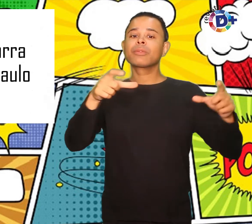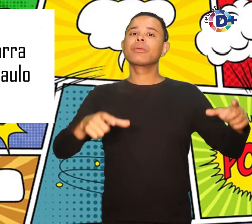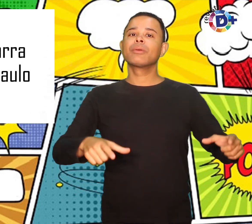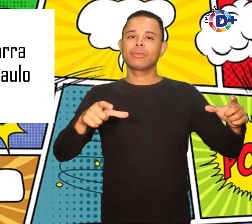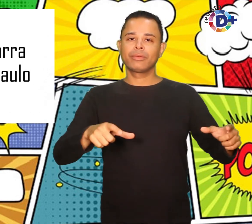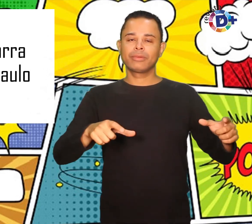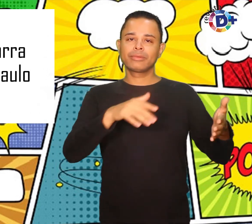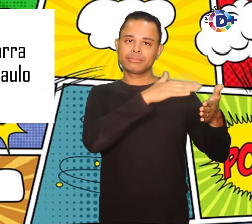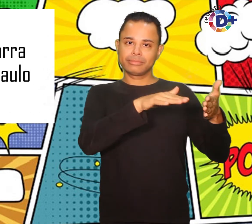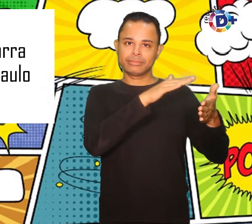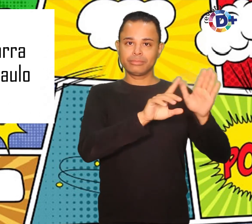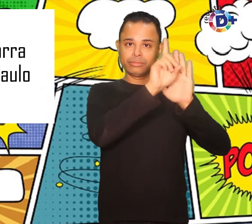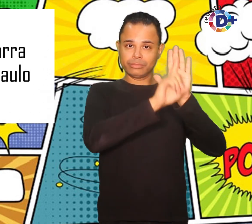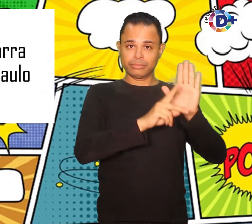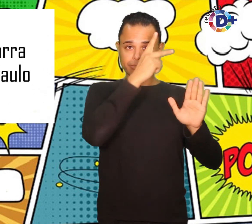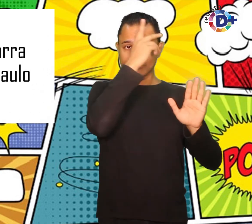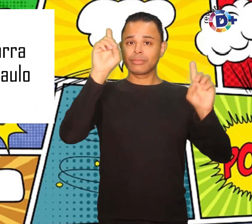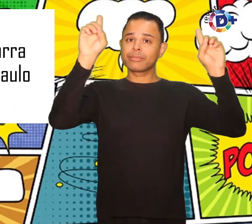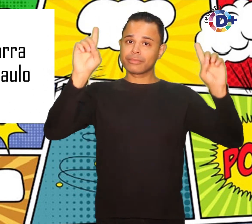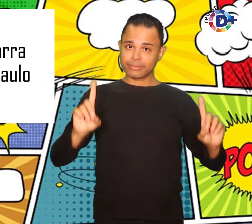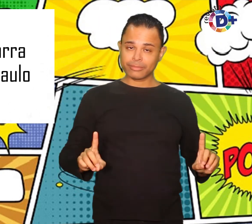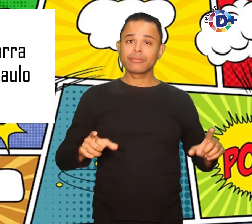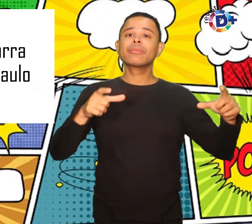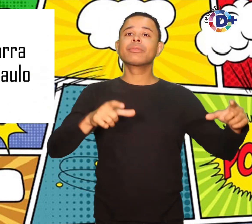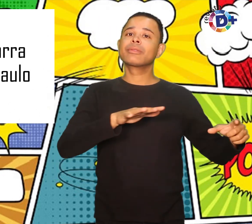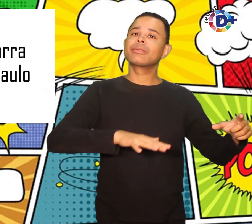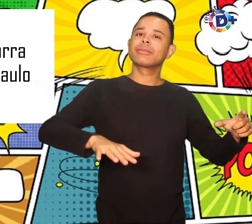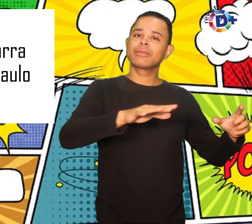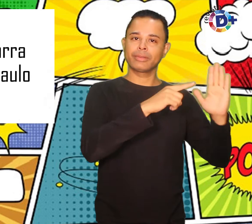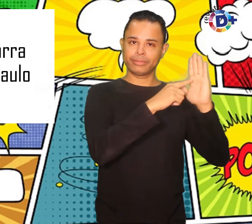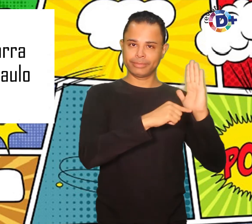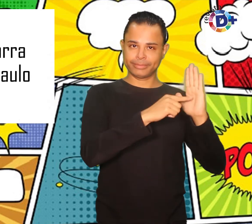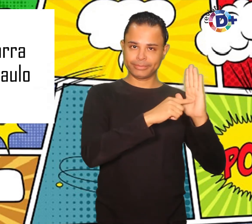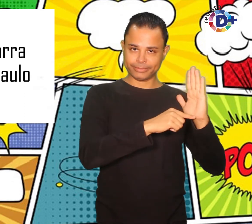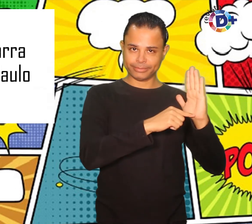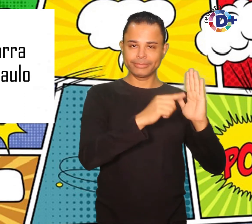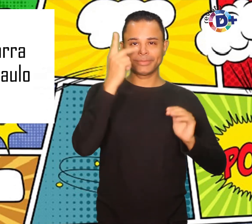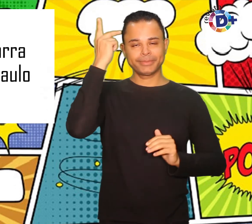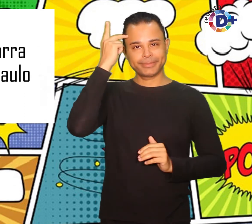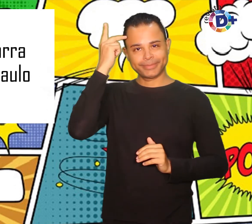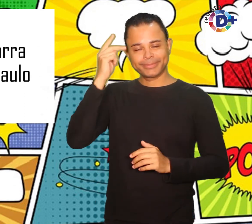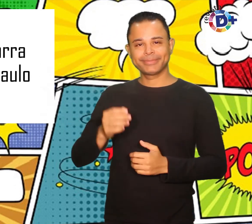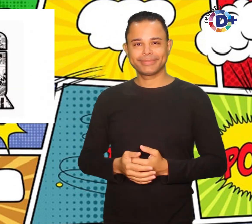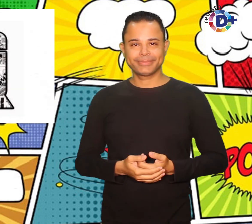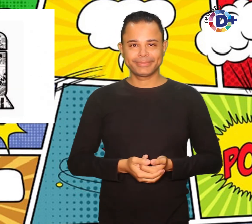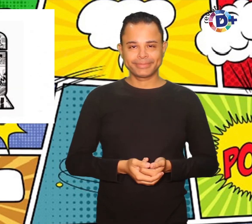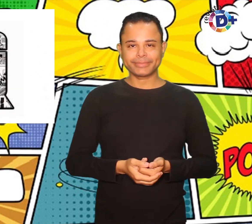estado dos direitos da pessoa com deficiência localizada na barra funda em são paulo ao longo do